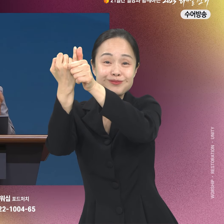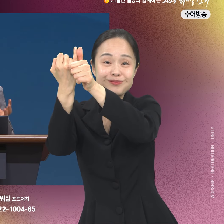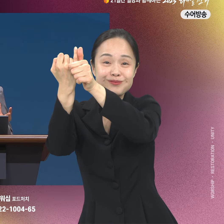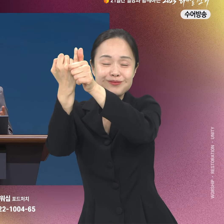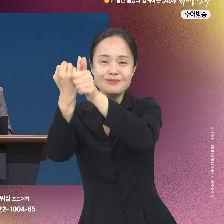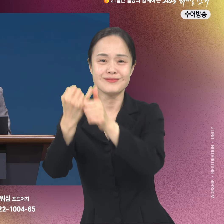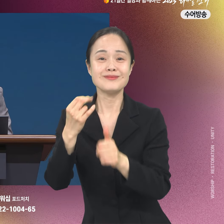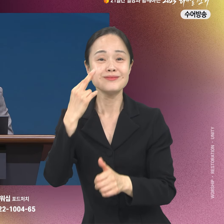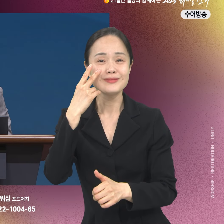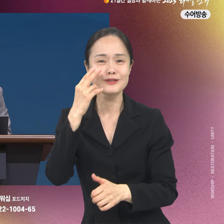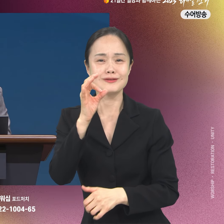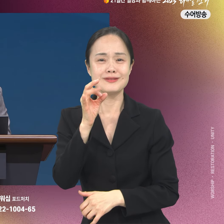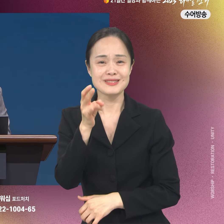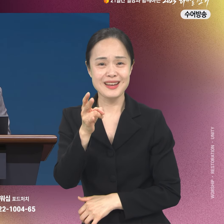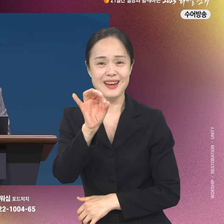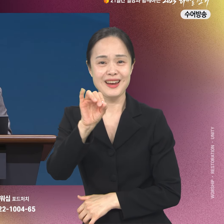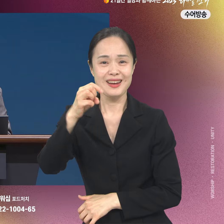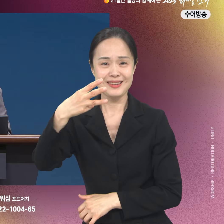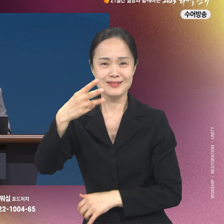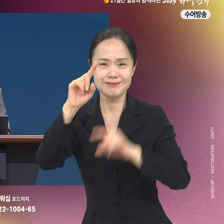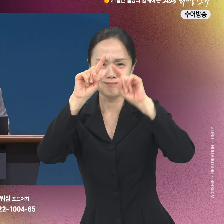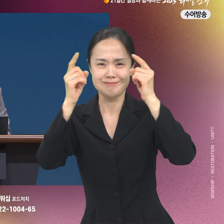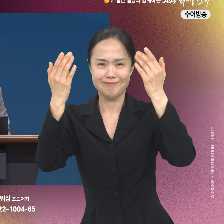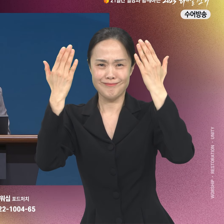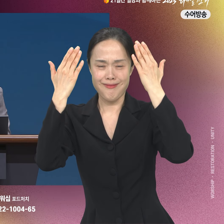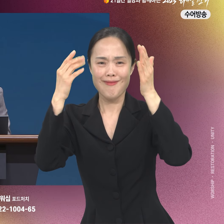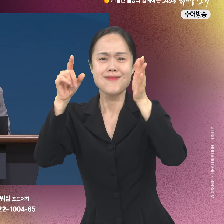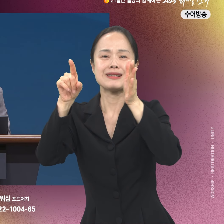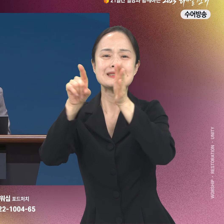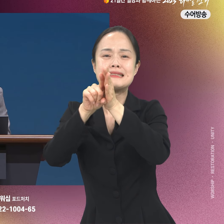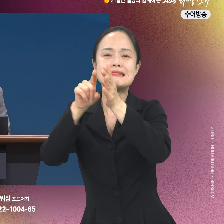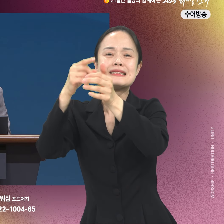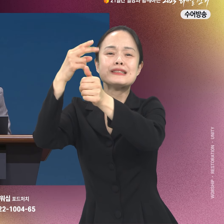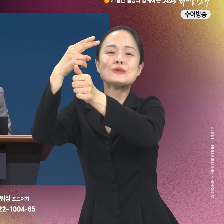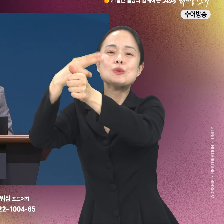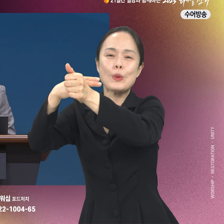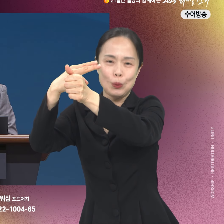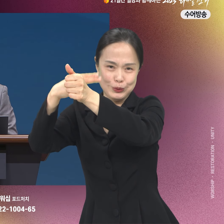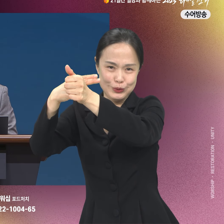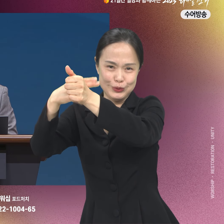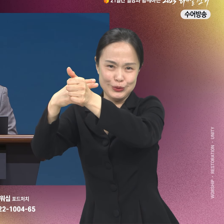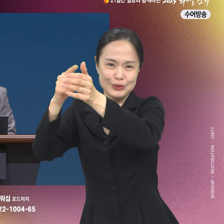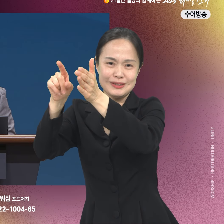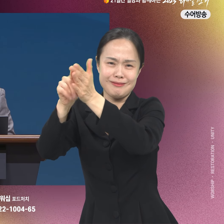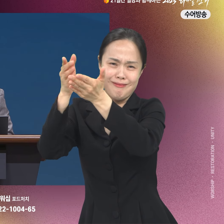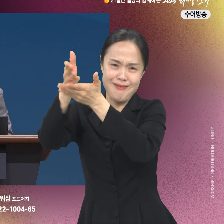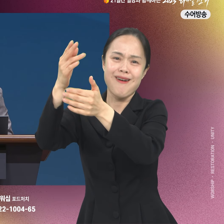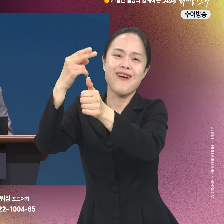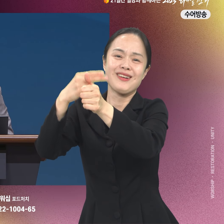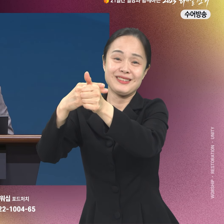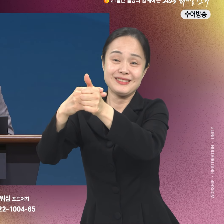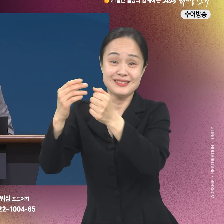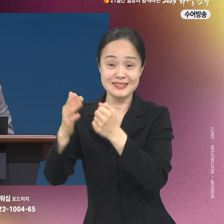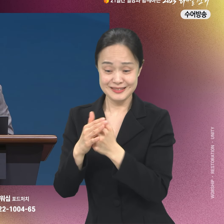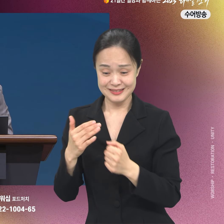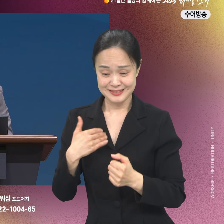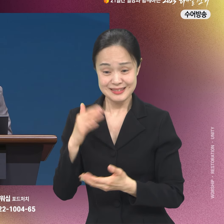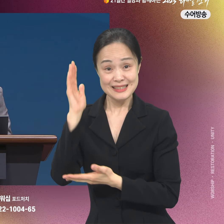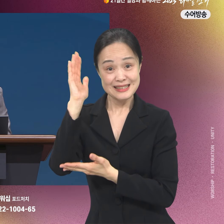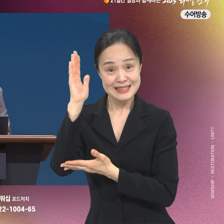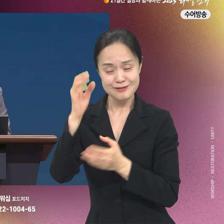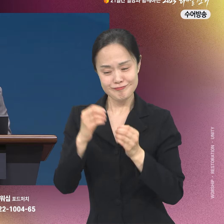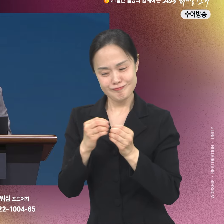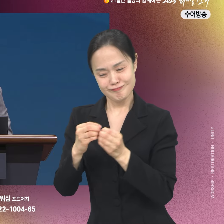그래서 영어로 대사를 만들 때 그분들이 다 검수를 해주셨어요. 네.